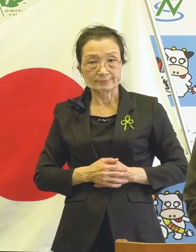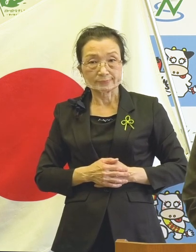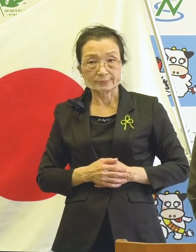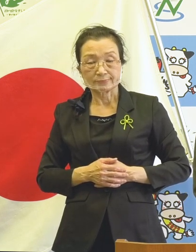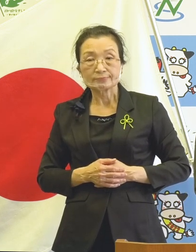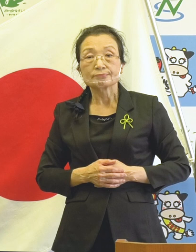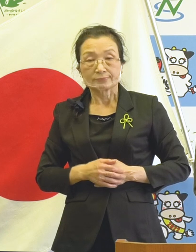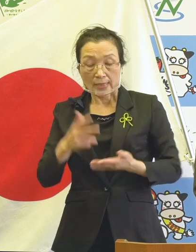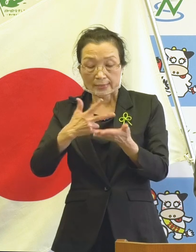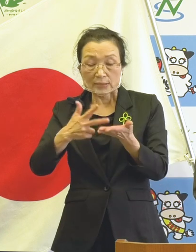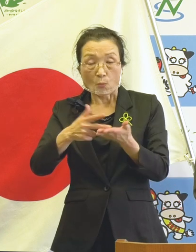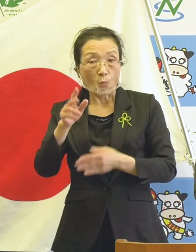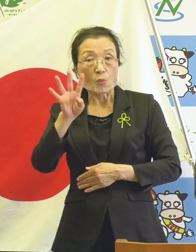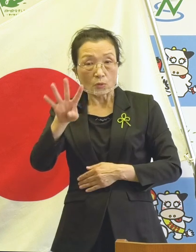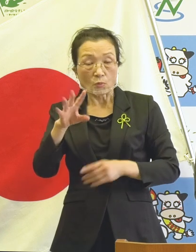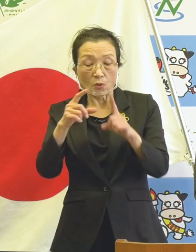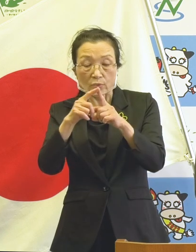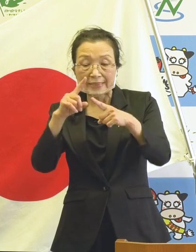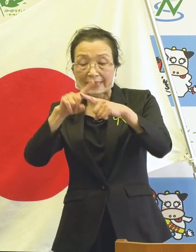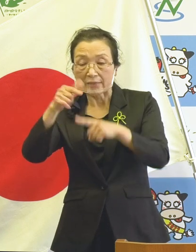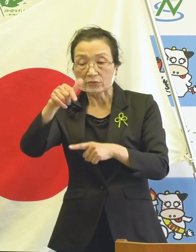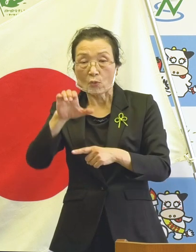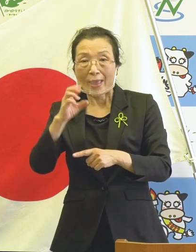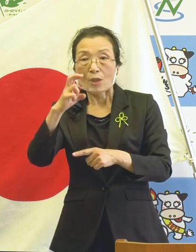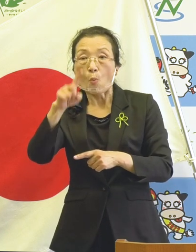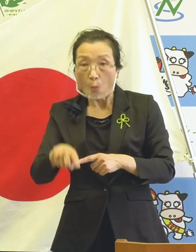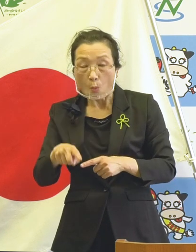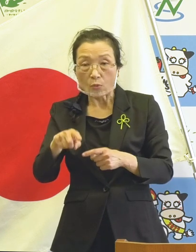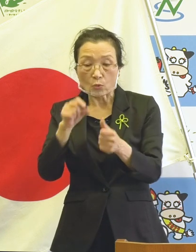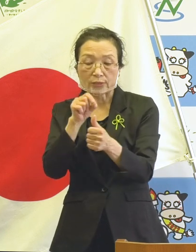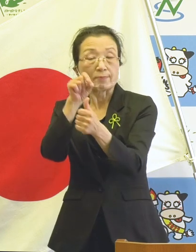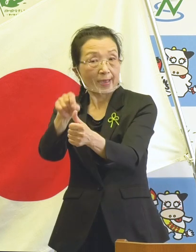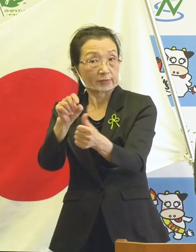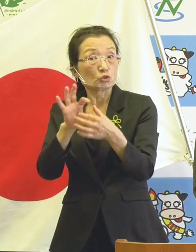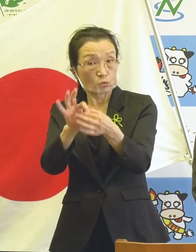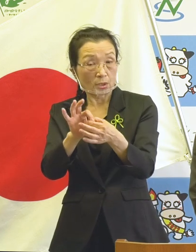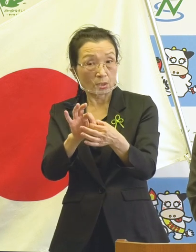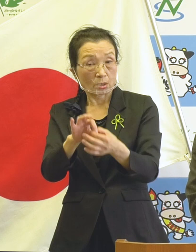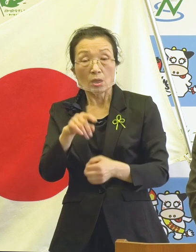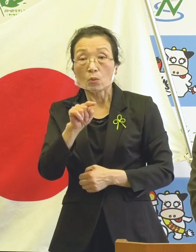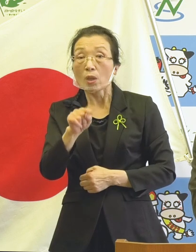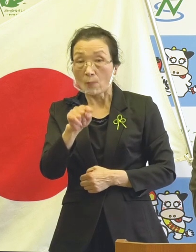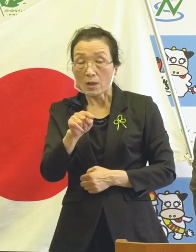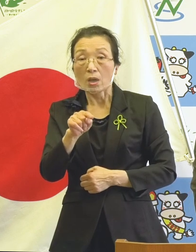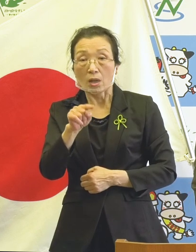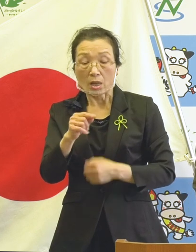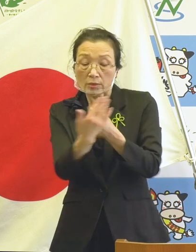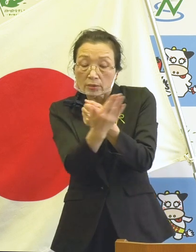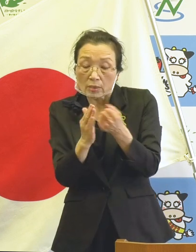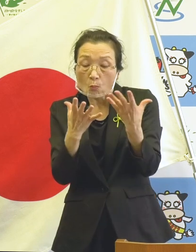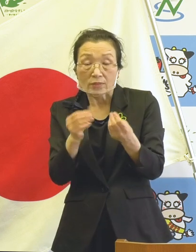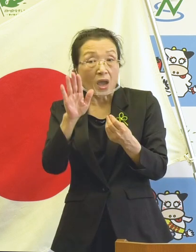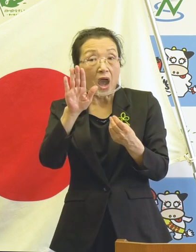最後に資料4、 DX フェローの任命についてであります。 DX フェローについては、この記者会見